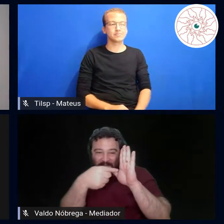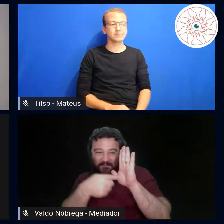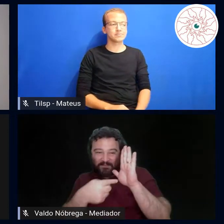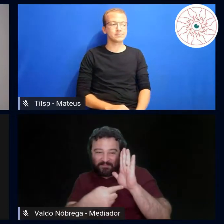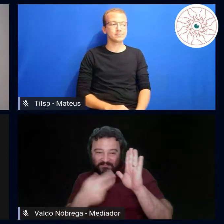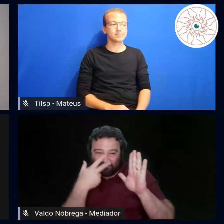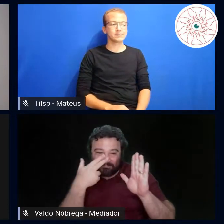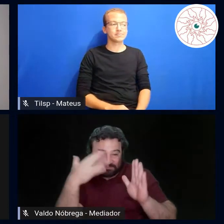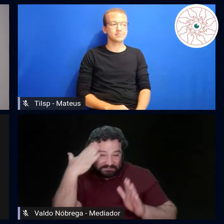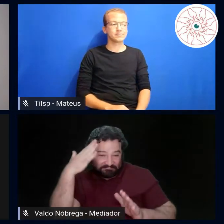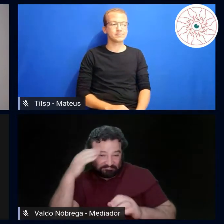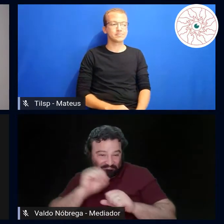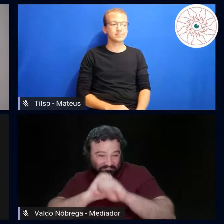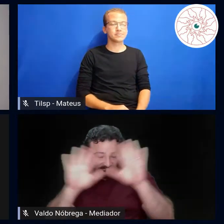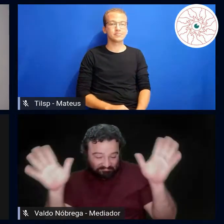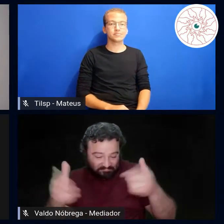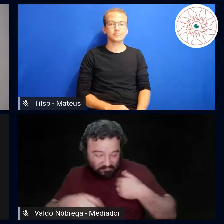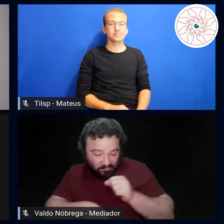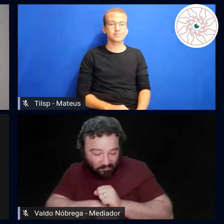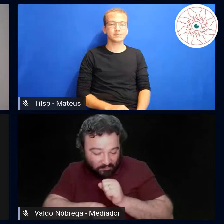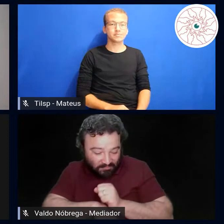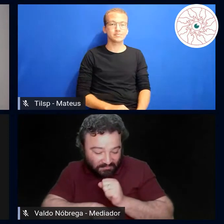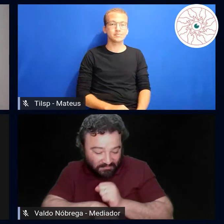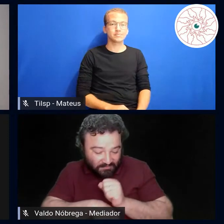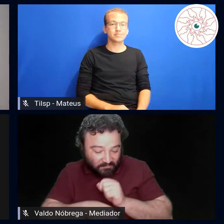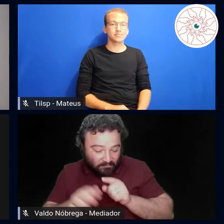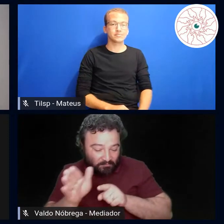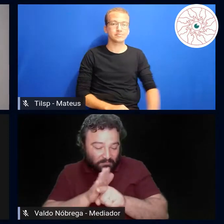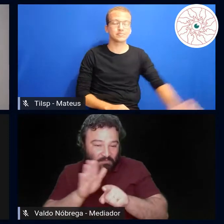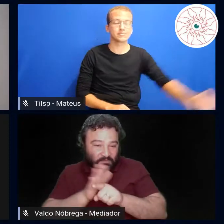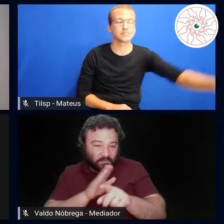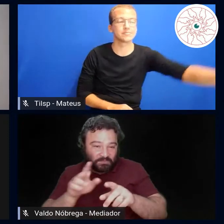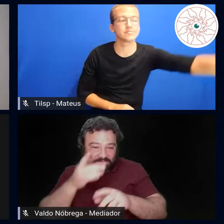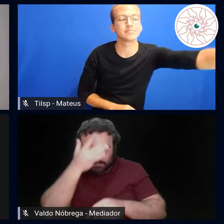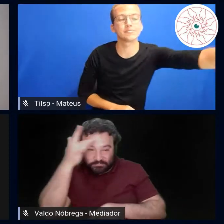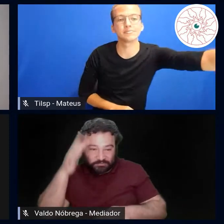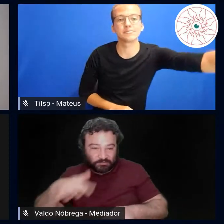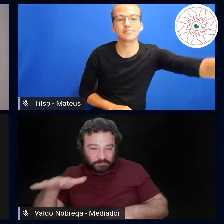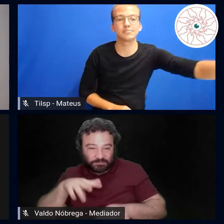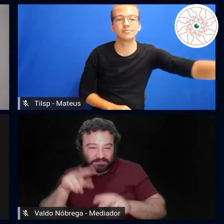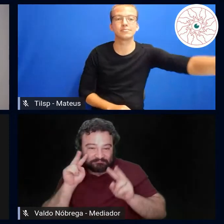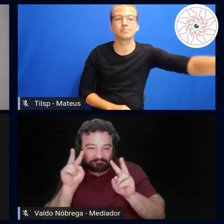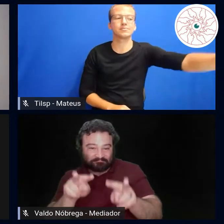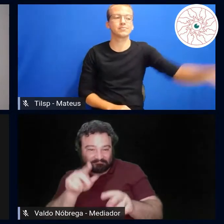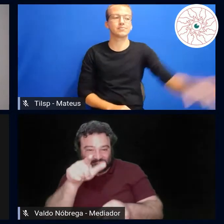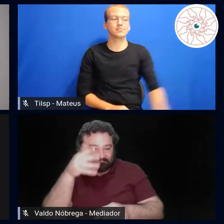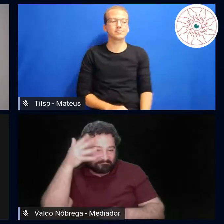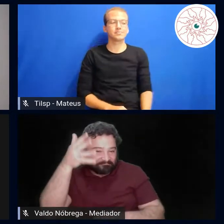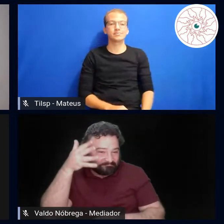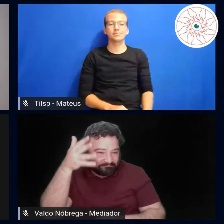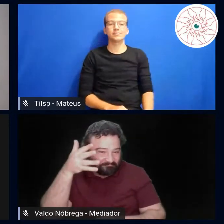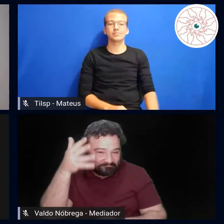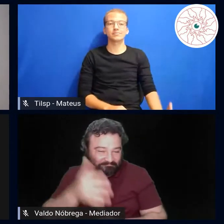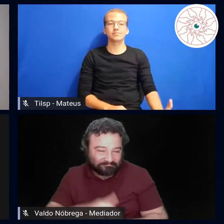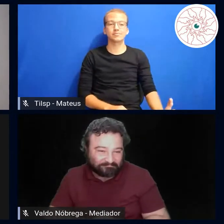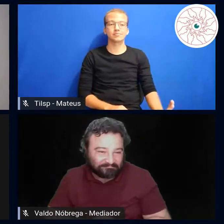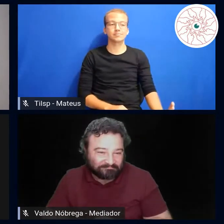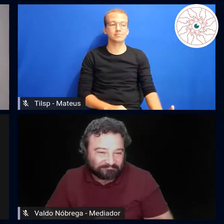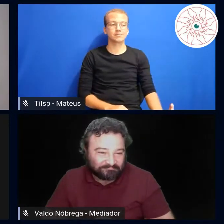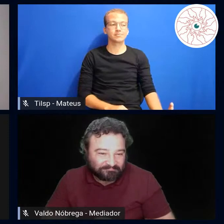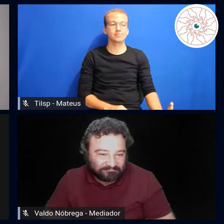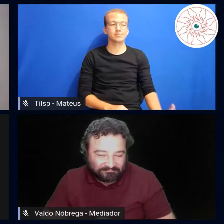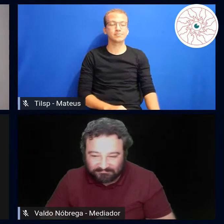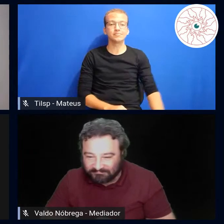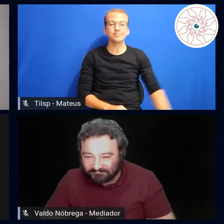É, é sua temática foi muito clara, né? Você pontuou bem, mas só aguardando a pergunta aparecer aqui do